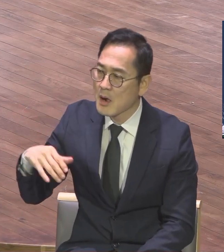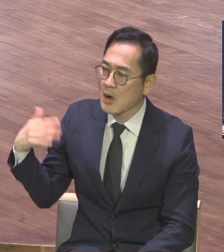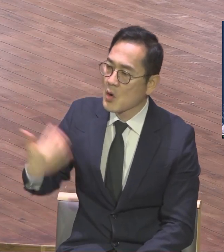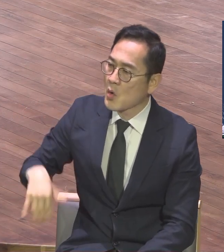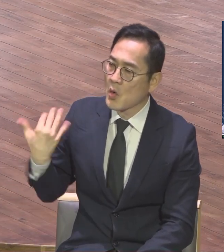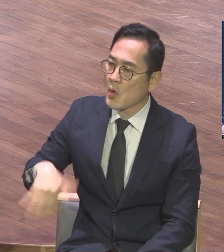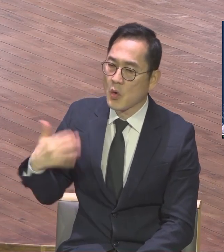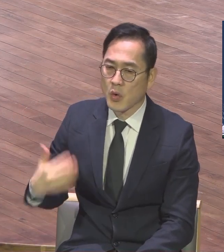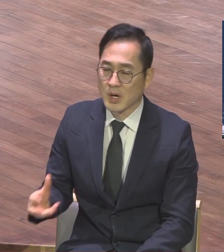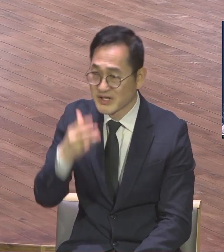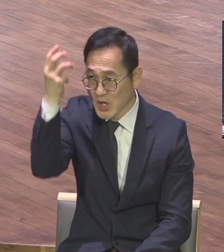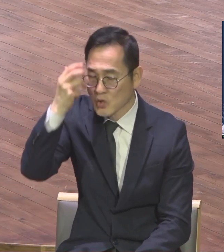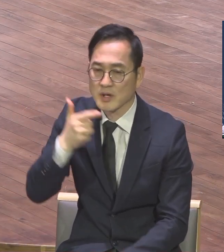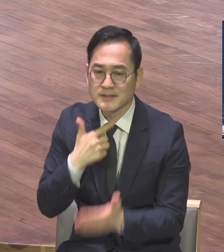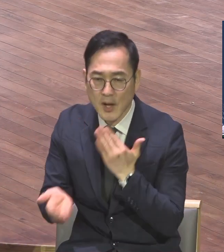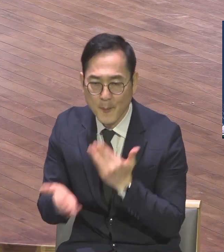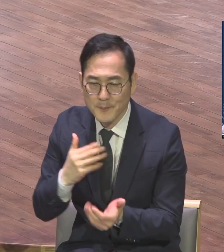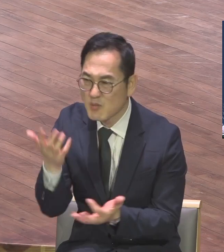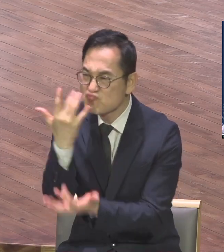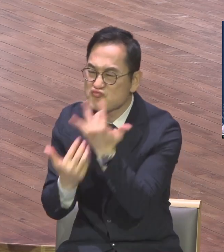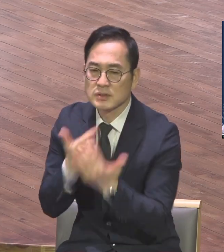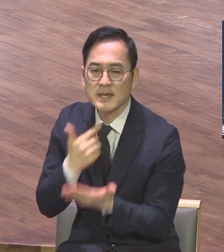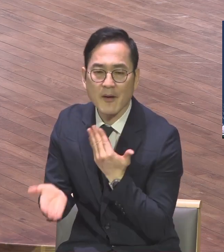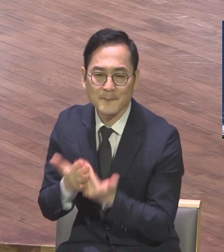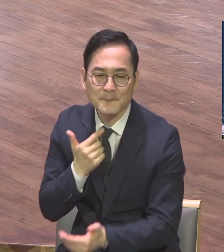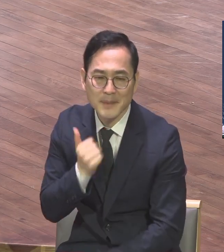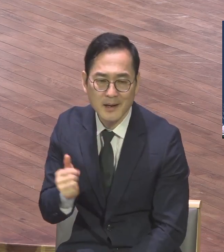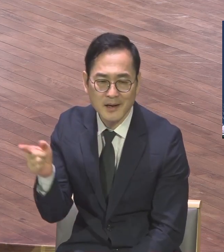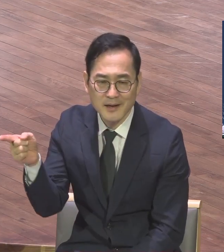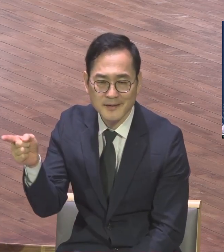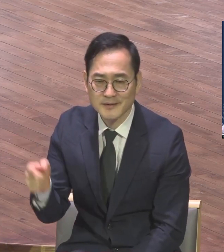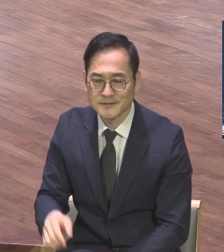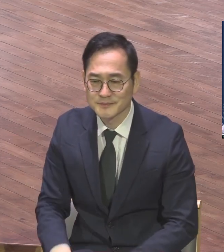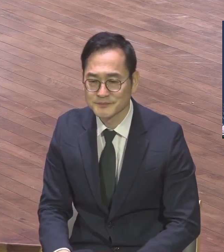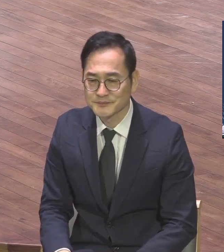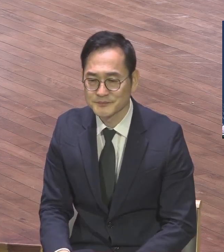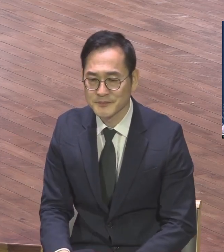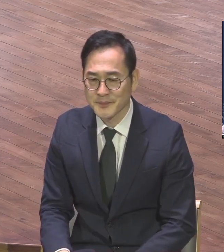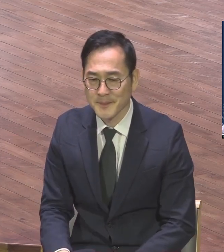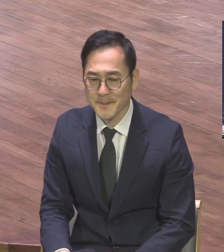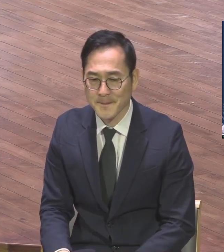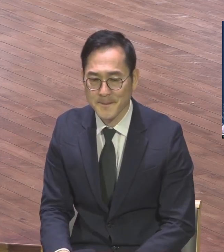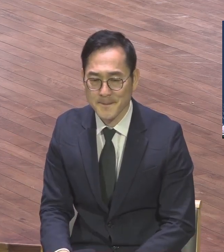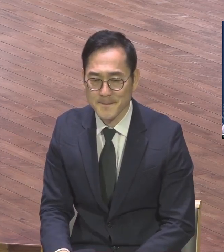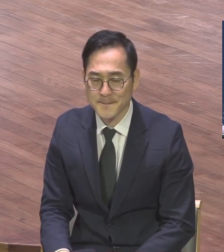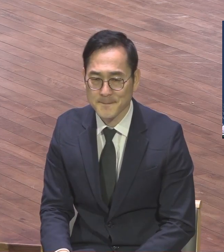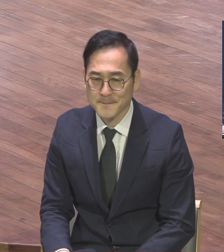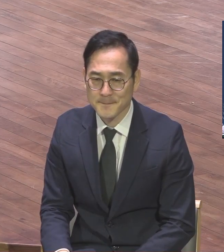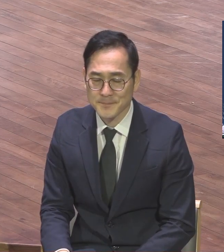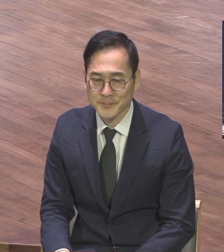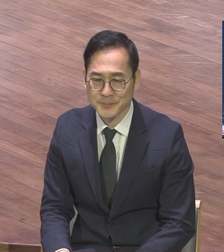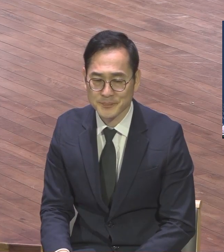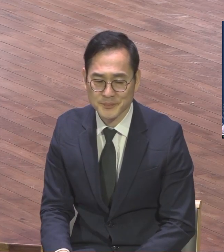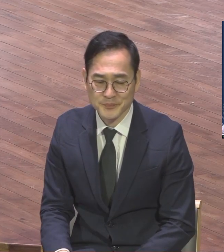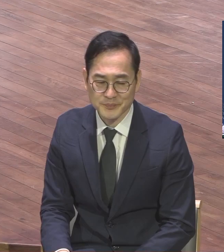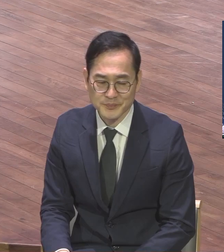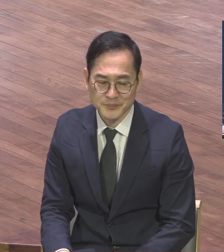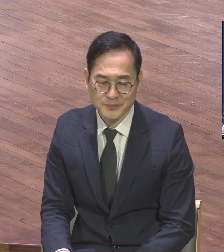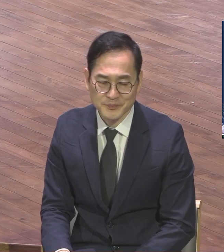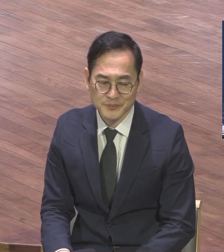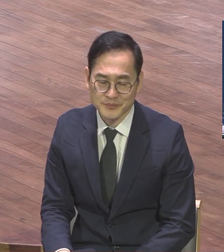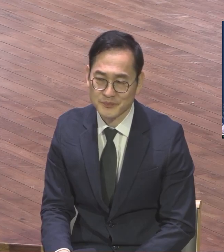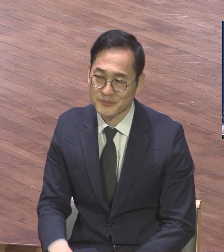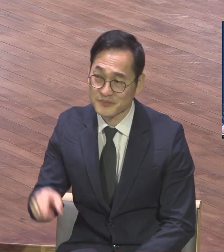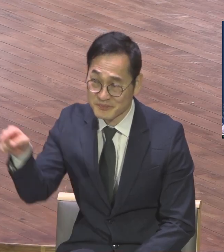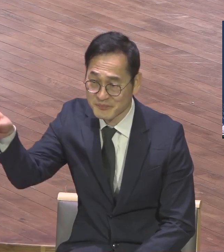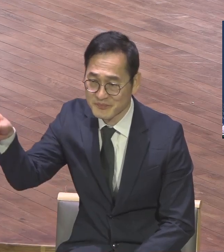성령 체험, 불체험도 이미 하신 분. 그래도 정 목사님과 애원교회의 목회